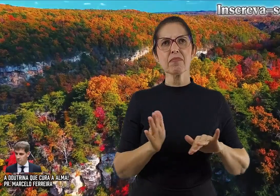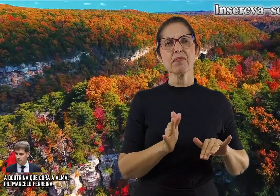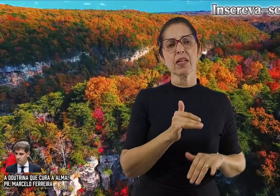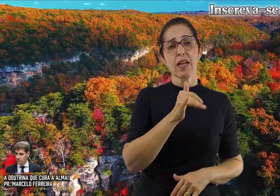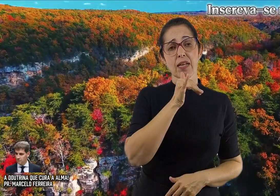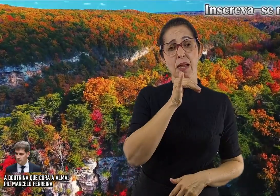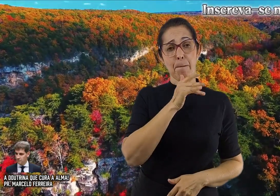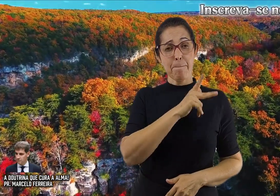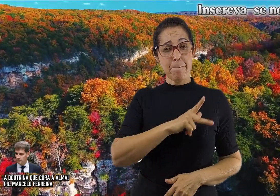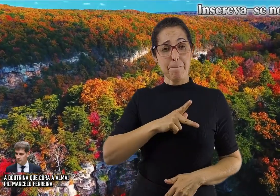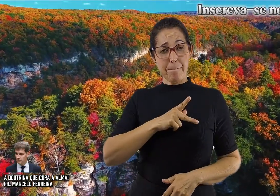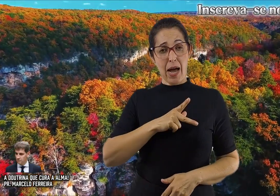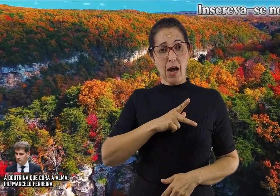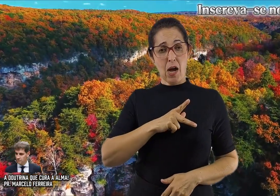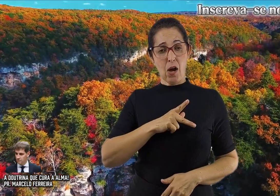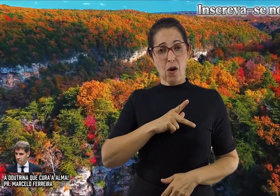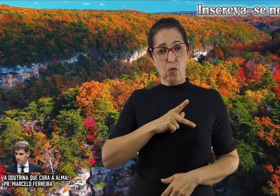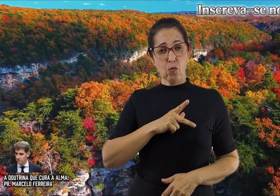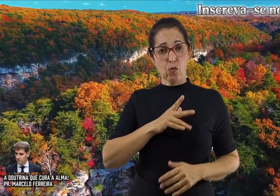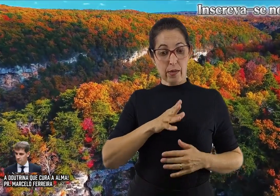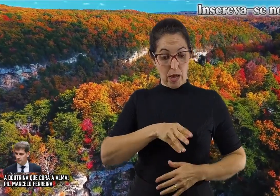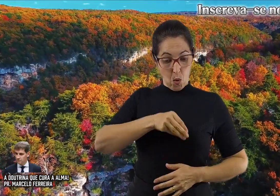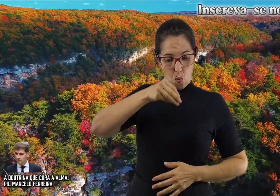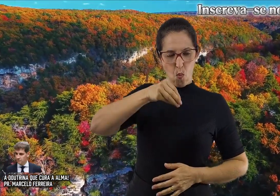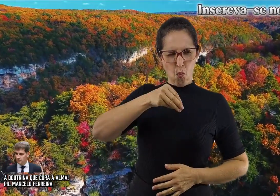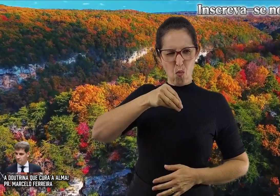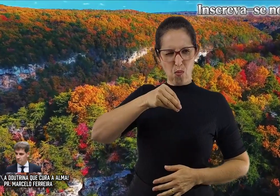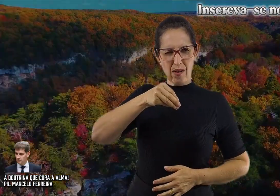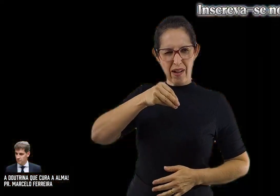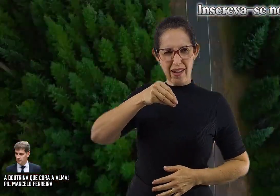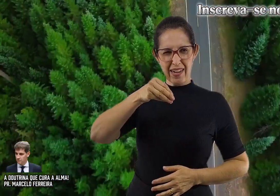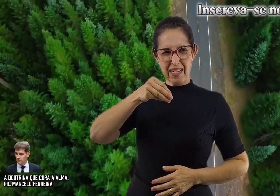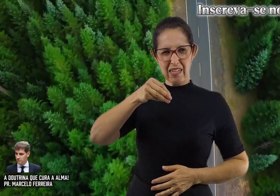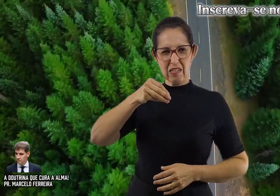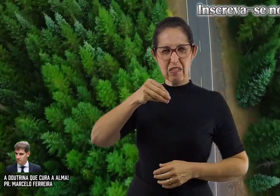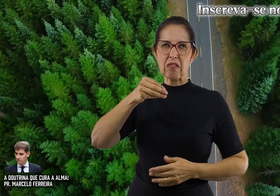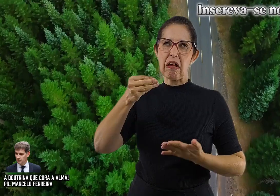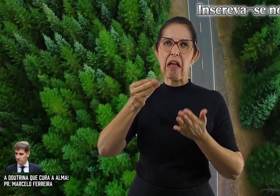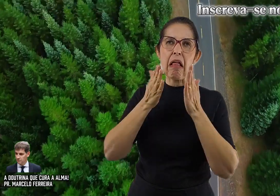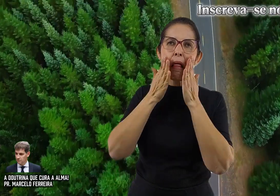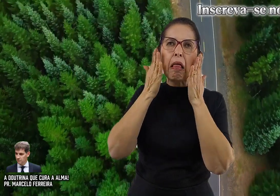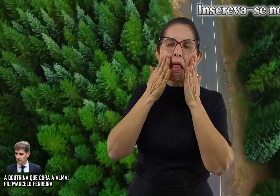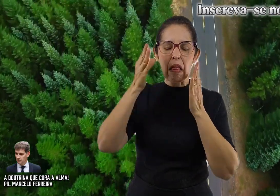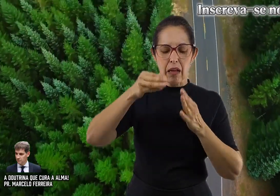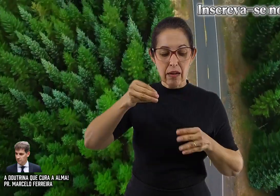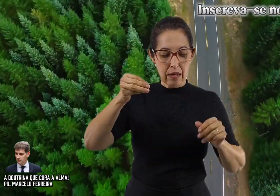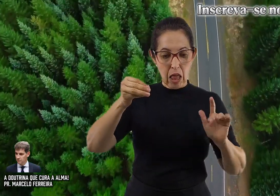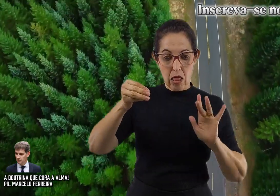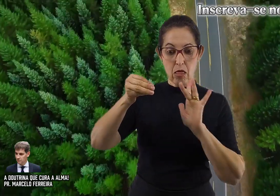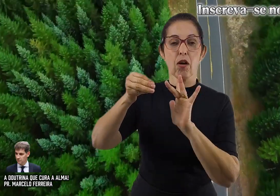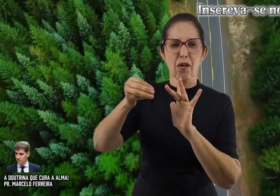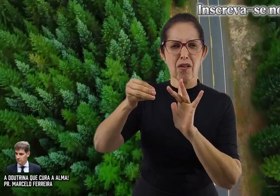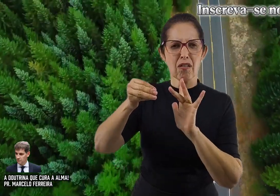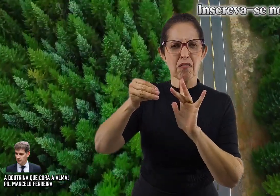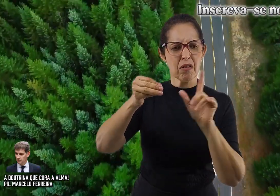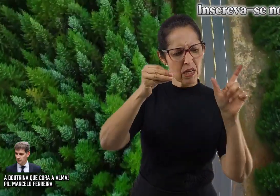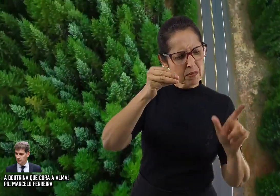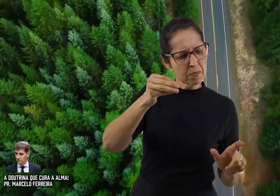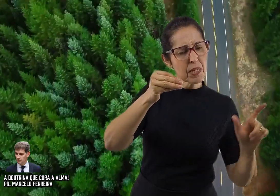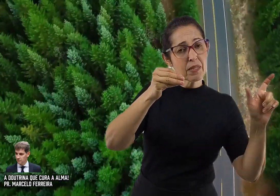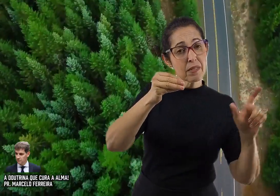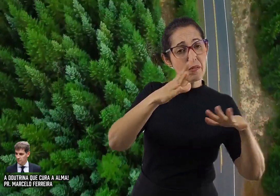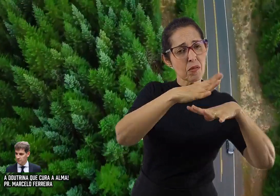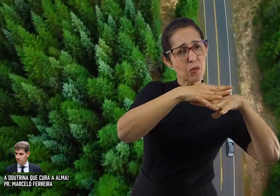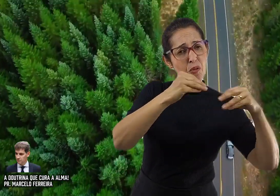foram curados. Mas Paulo criou a doutrina do lenço. O lenço suado e abençoado. Até rimou, mas